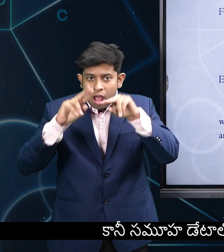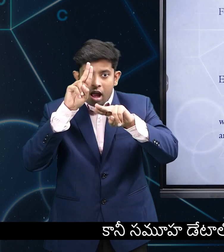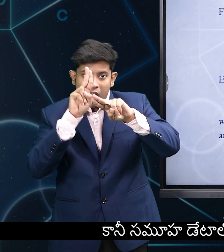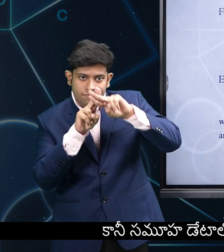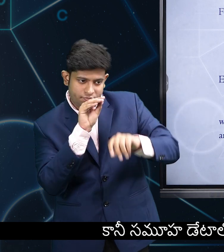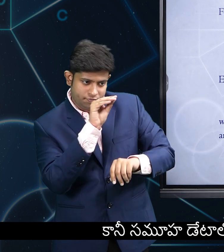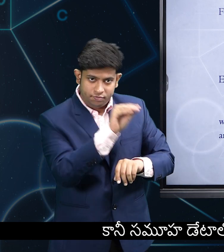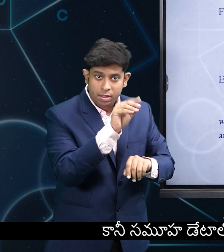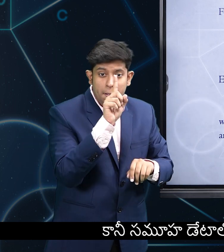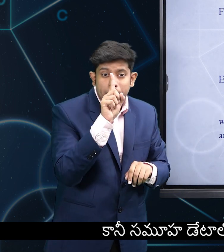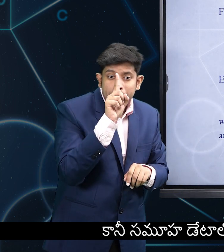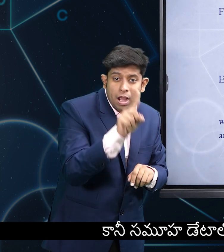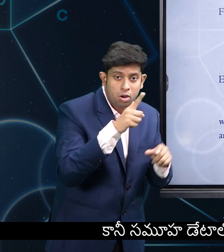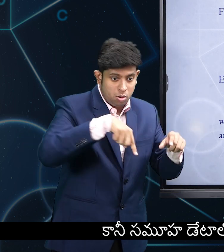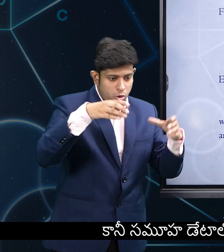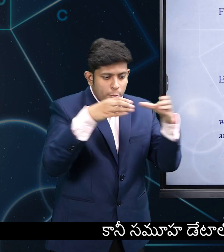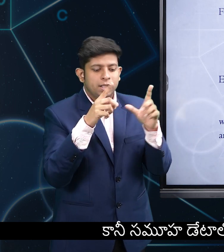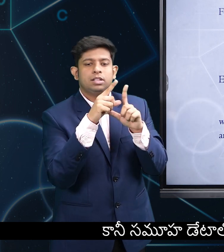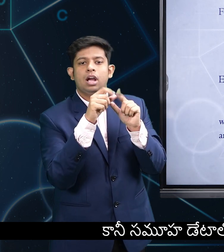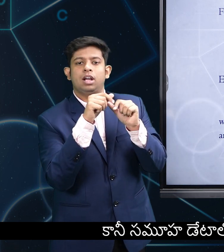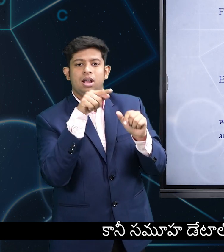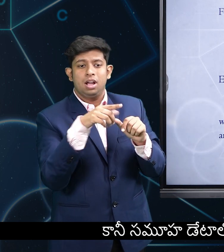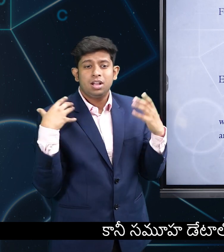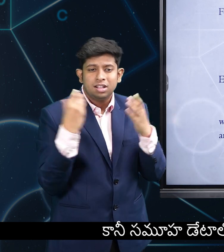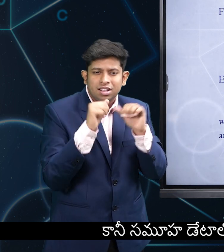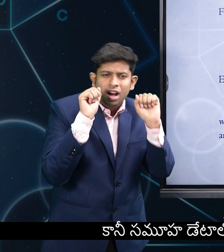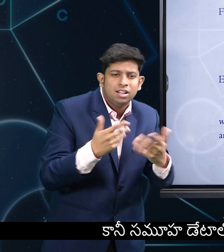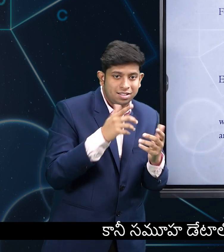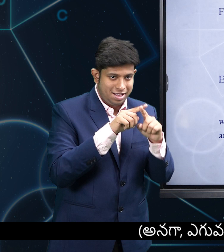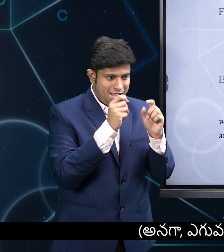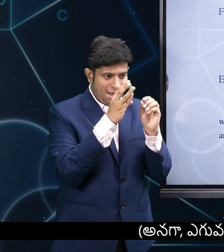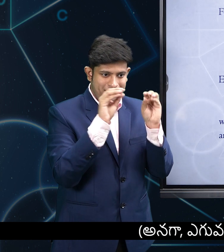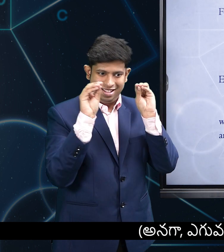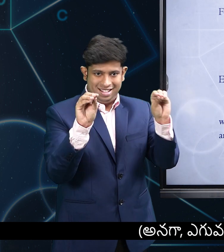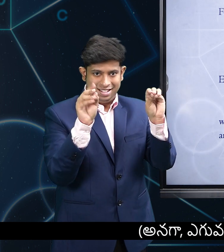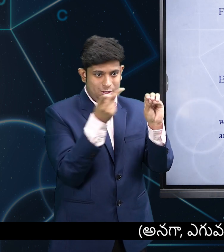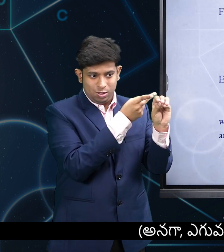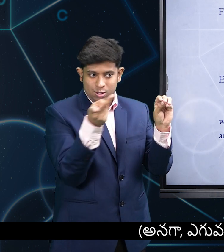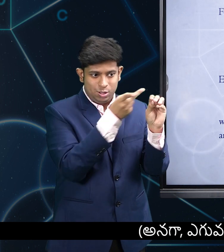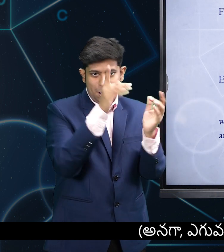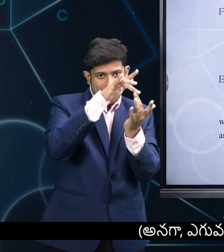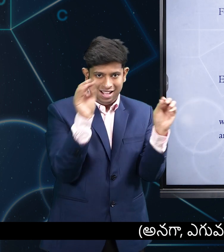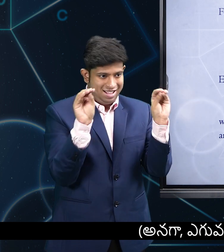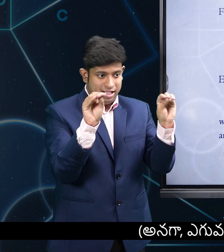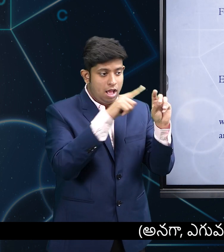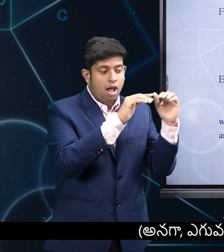కానీ సమూహ డేటాలో మనకు తరగతి విరామాలు ఉన్నాయి, అనగా ఎగువ మరియు దిగువ